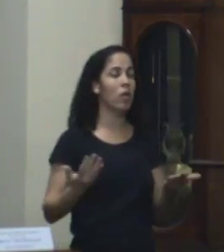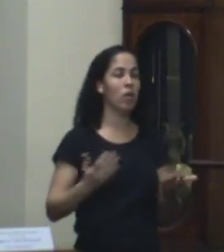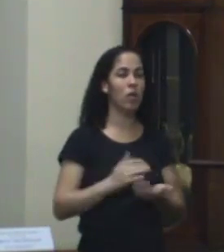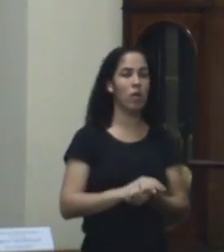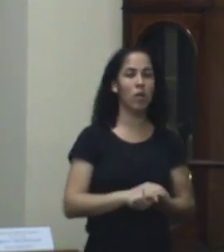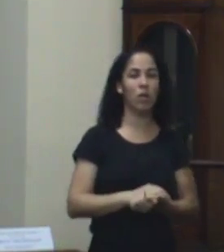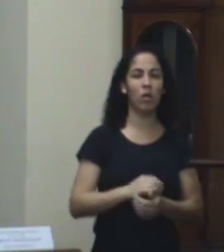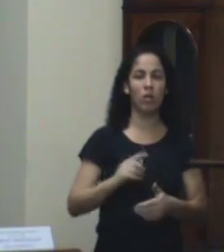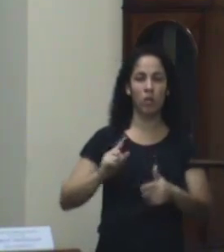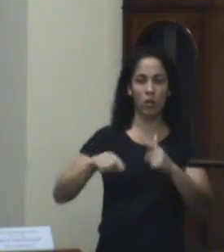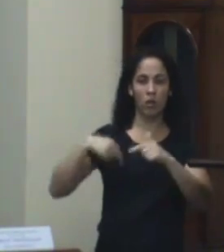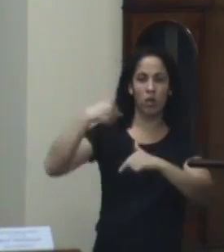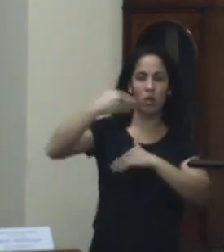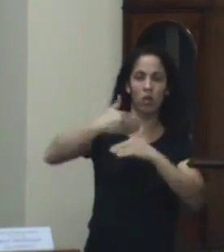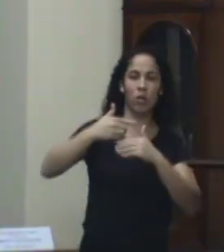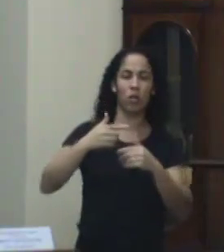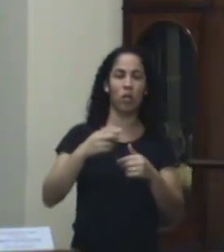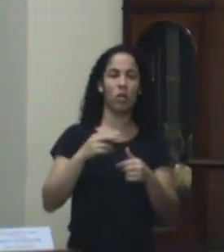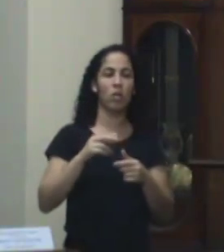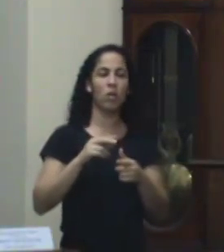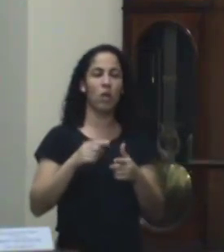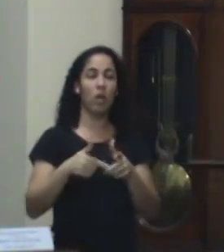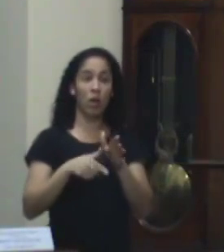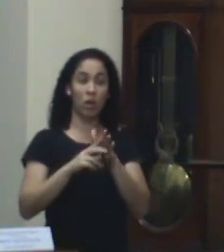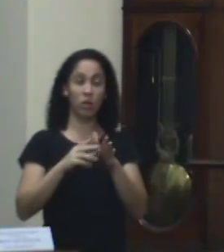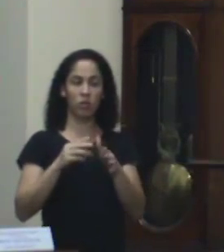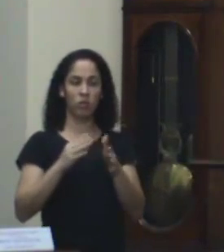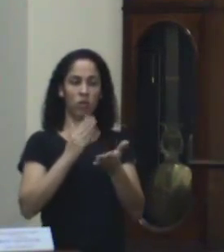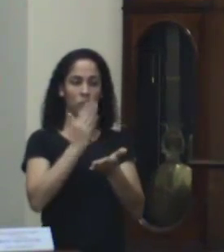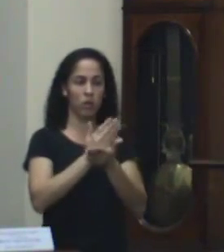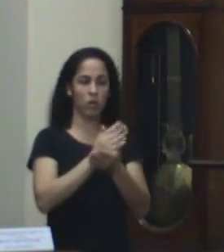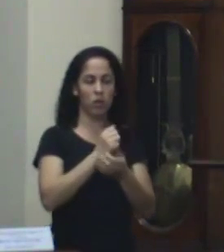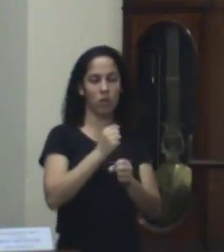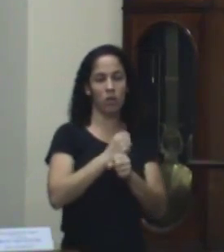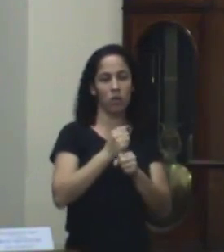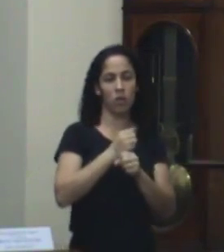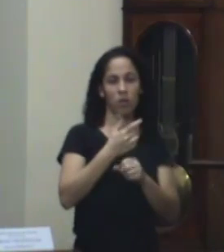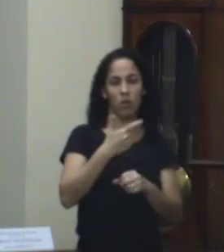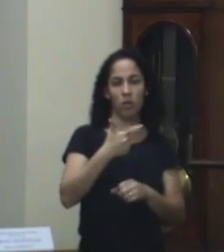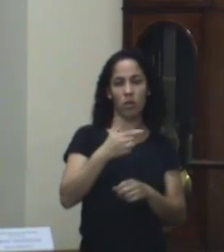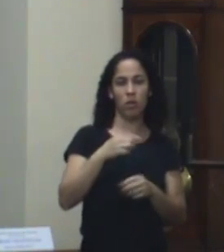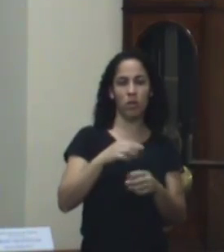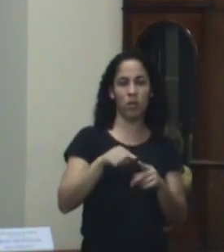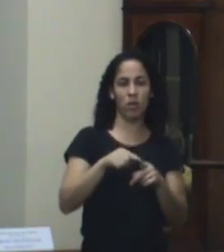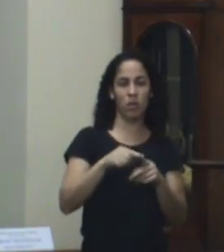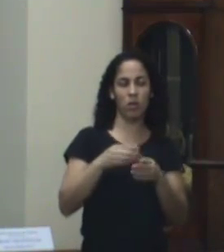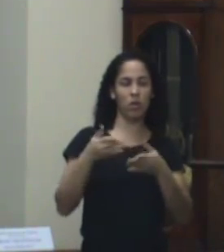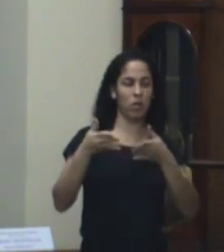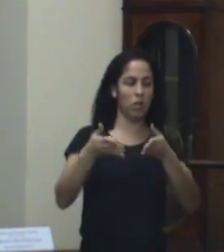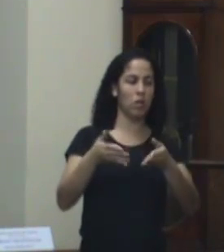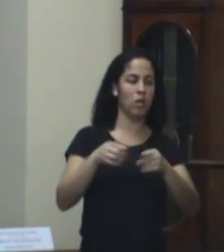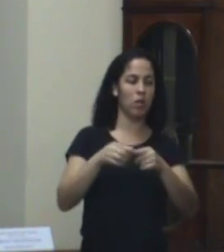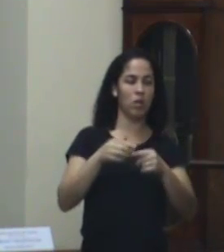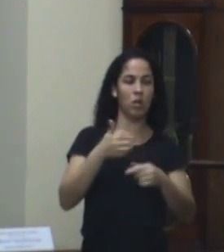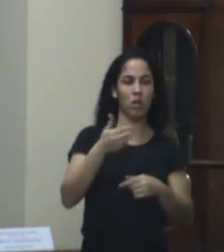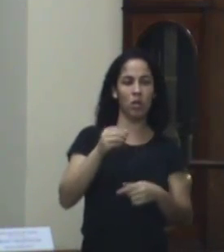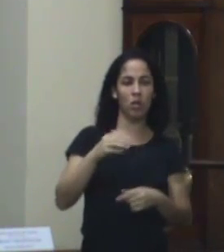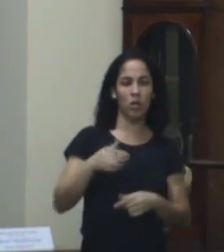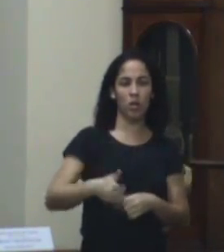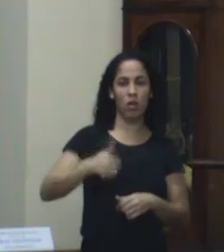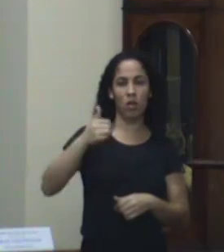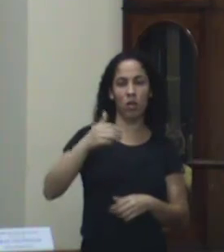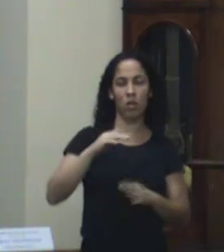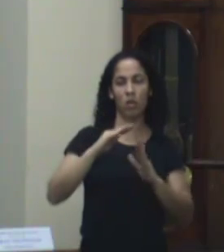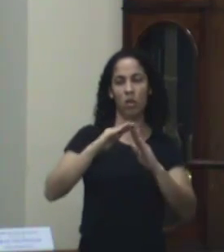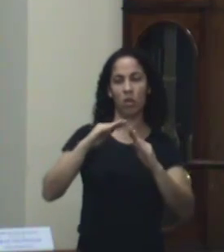gestão subsequente, logo no primeiro biênio ali, que me orgulho muito ter feito parte da mesa, entra já pelas 10 melhores